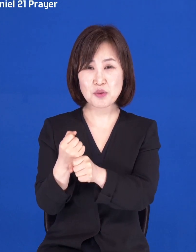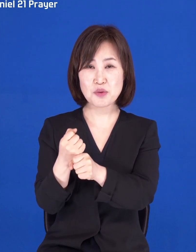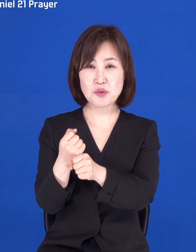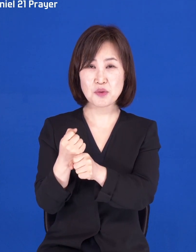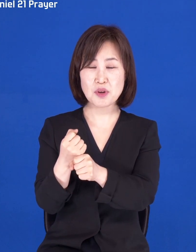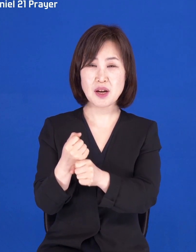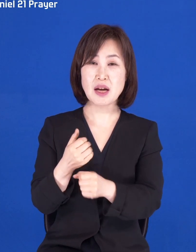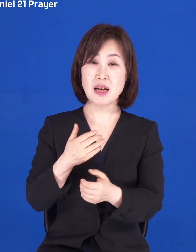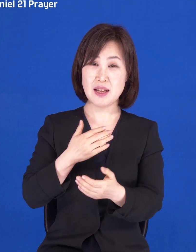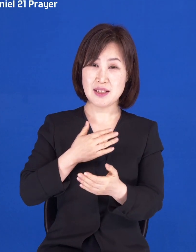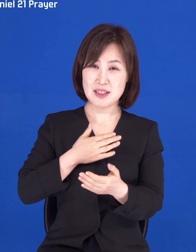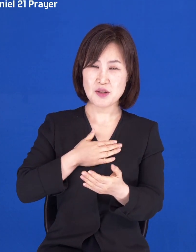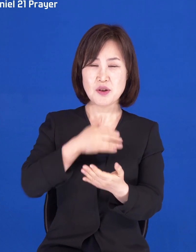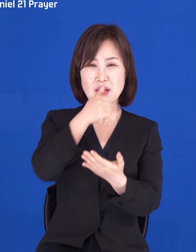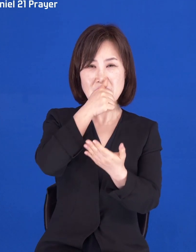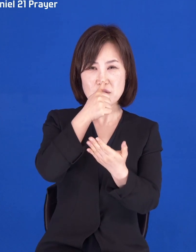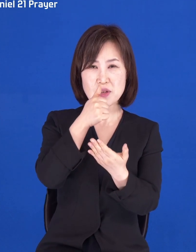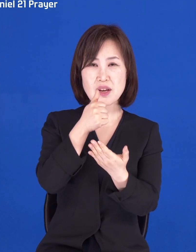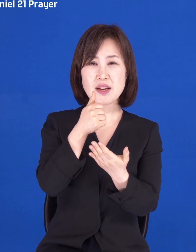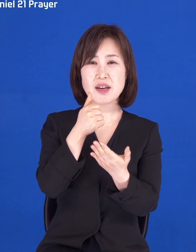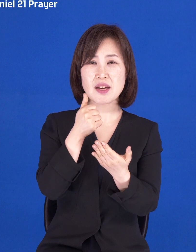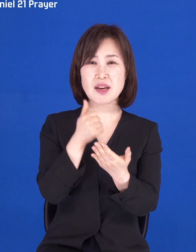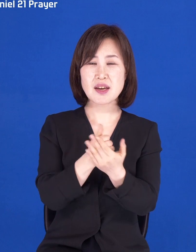의지하오. 저의